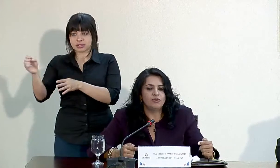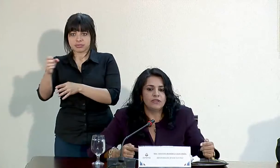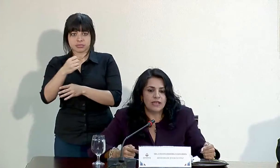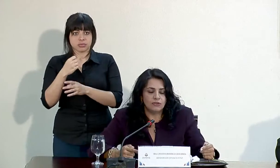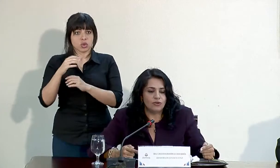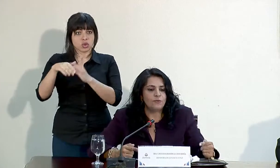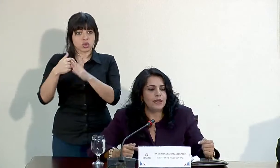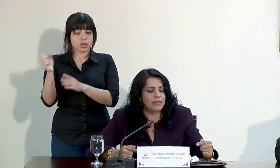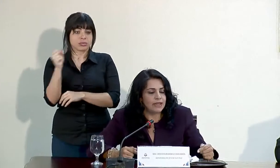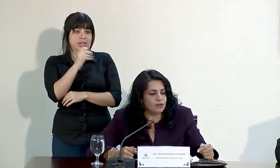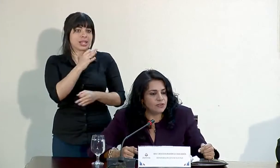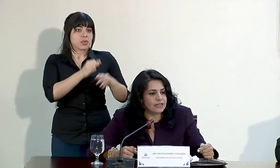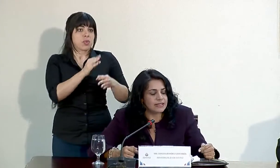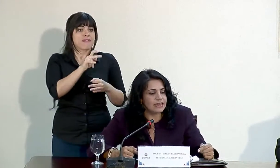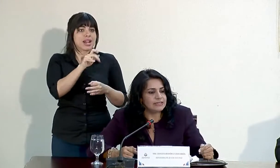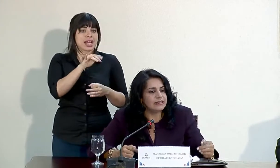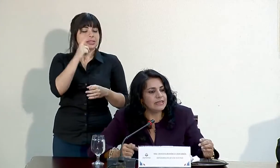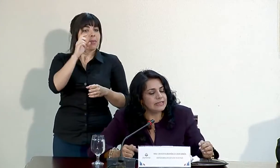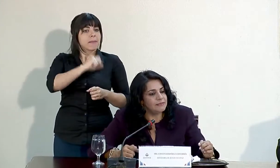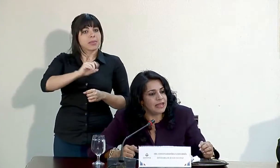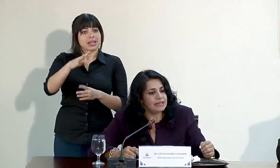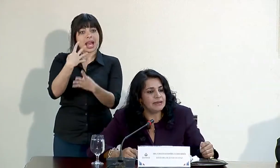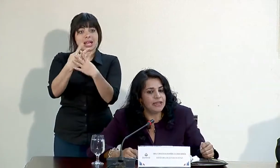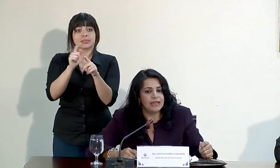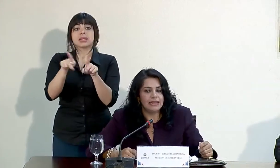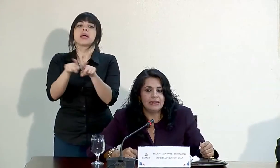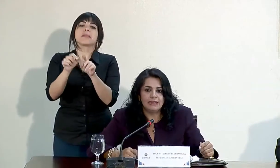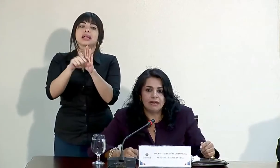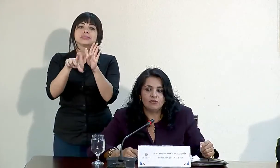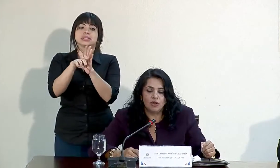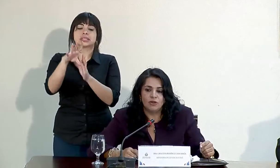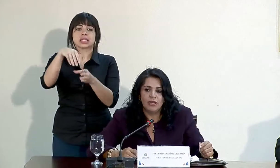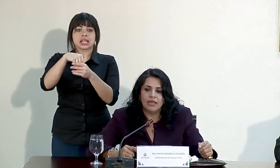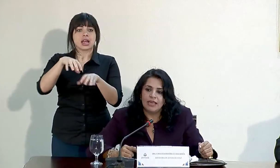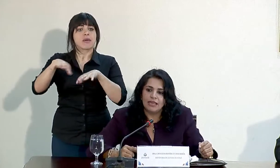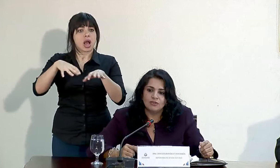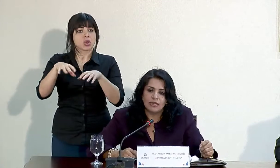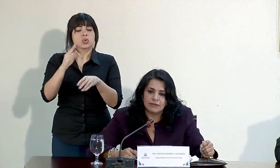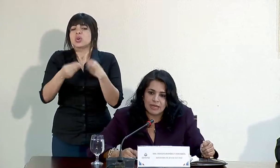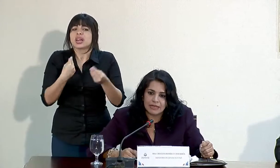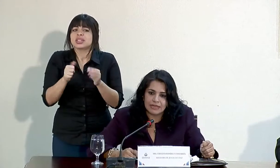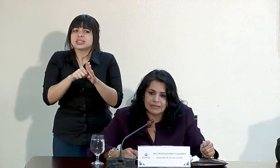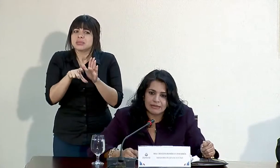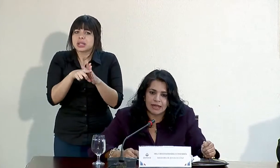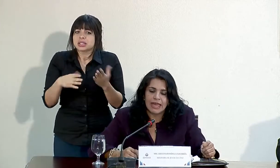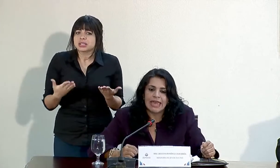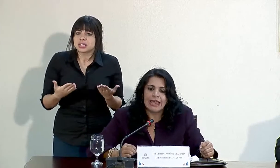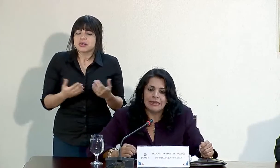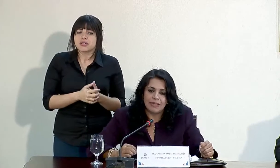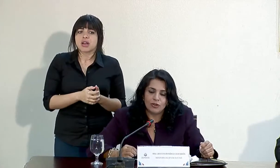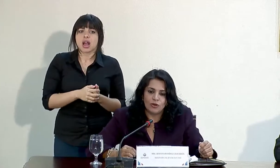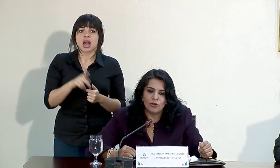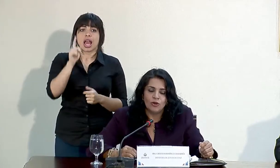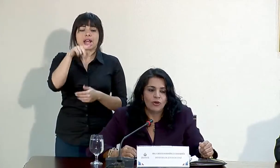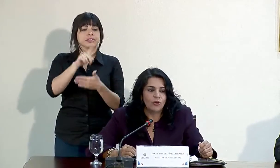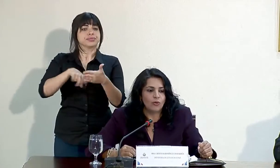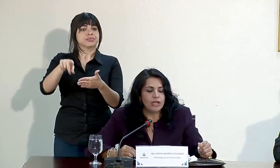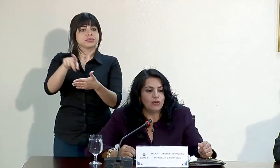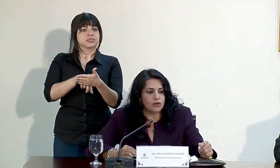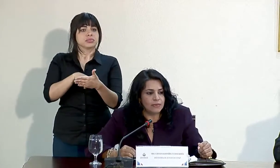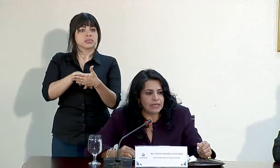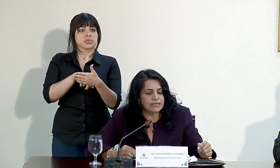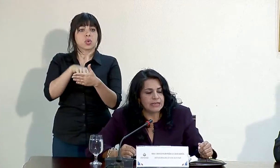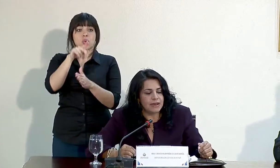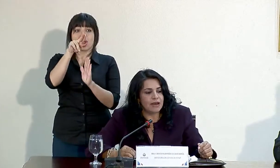flagrancia, procesándolos para mandarlos a las cárceles y también la Asamblea Legislativa actuó. ¿Y qué hizo la Asamblea Legislativa? Eliminó